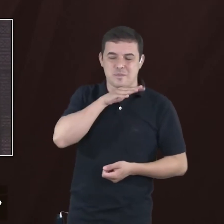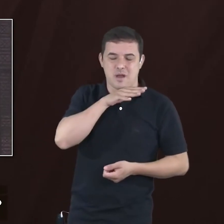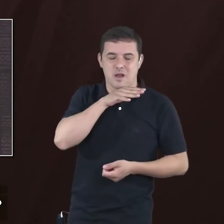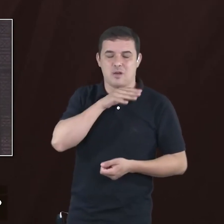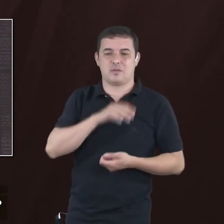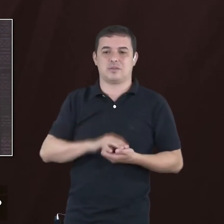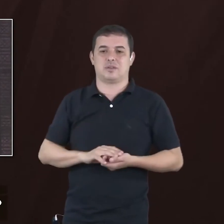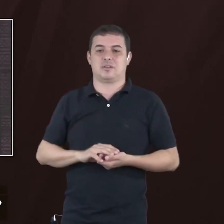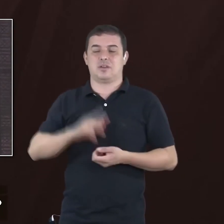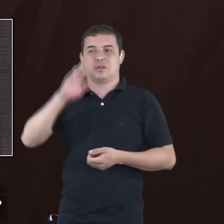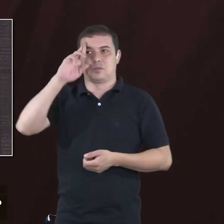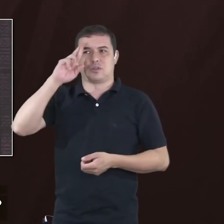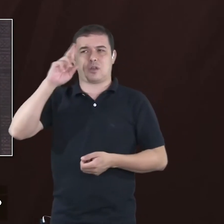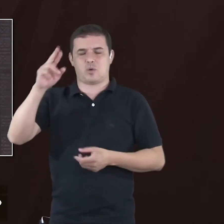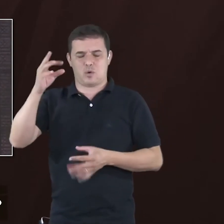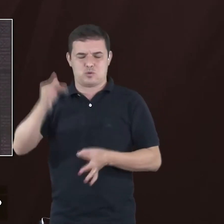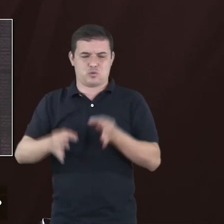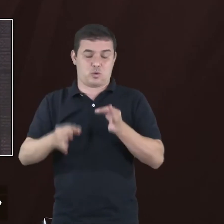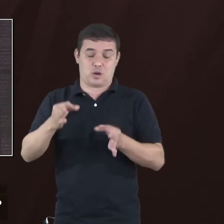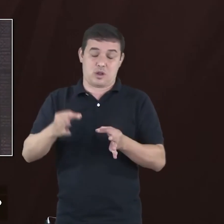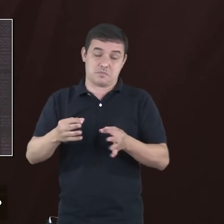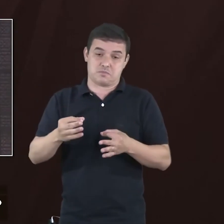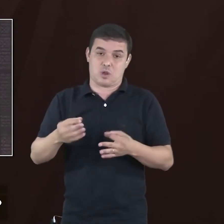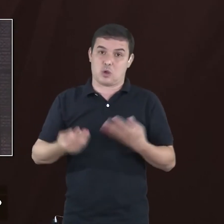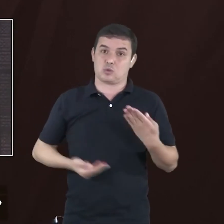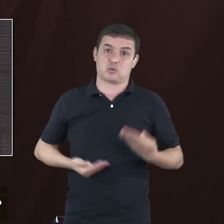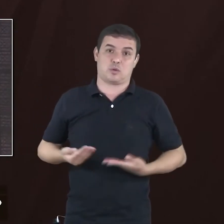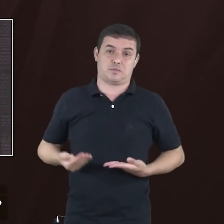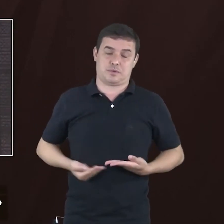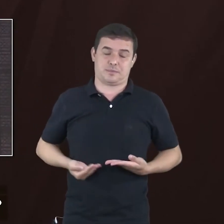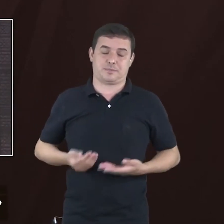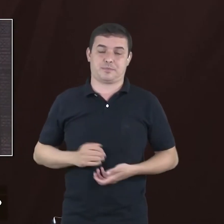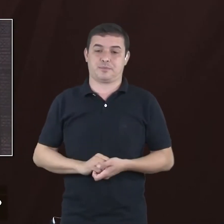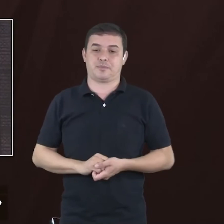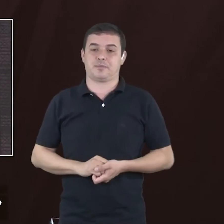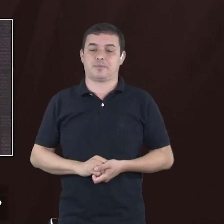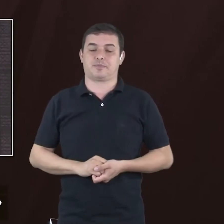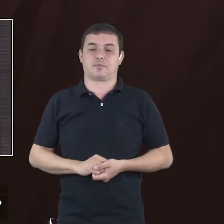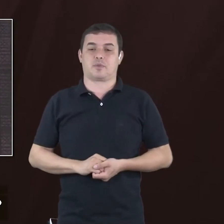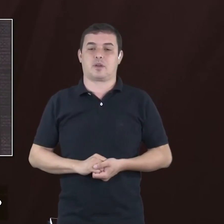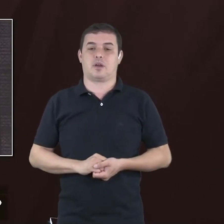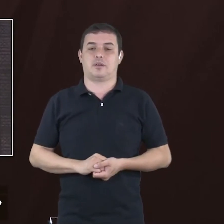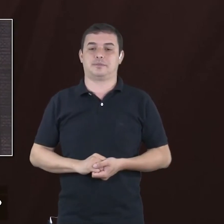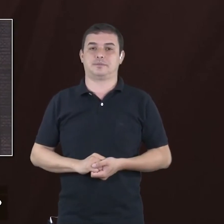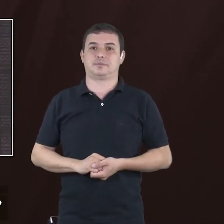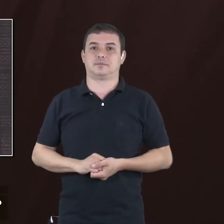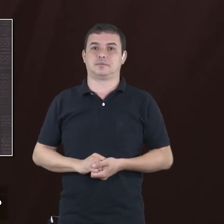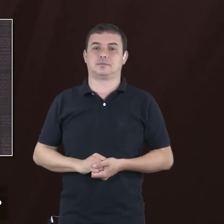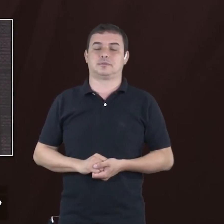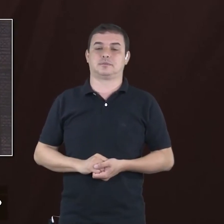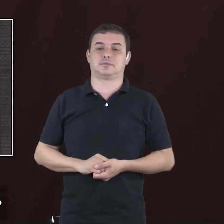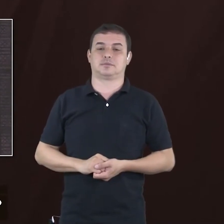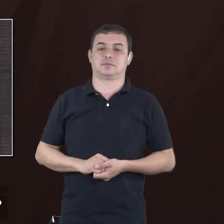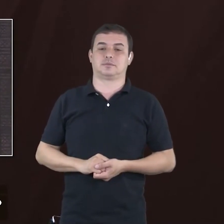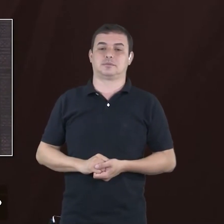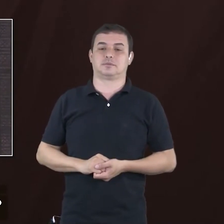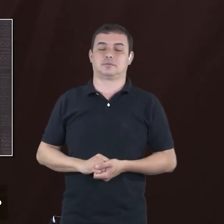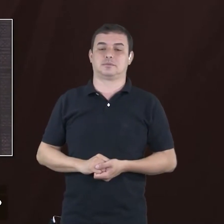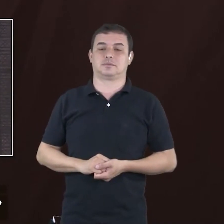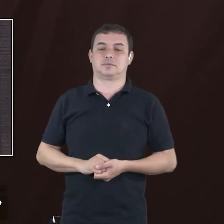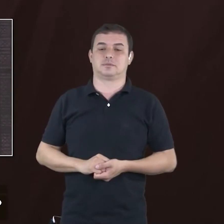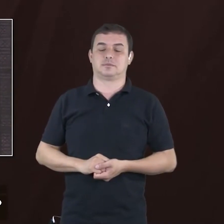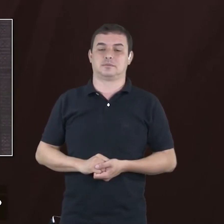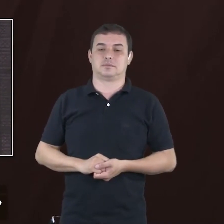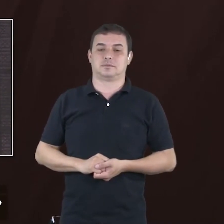dará a paga segundo as suas obras. Tu, guarda-te também dele, porque resistiu fortemente às nossas